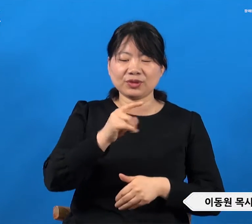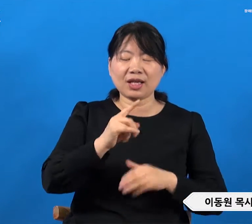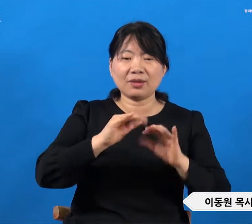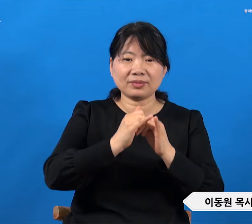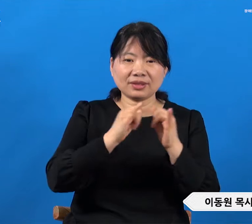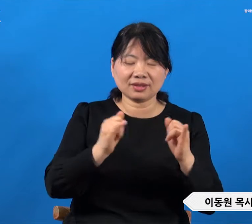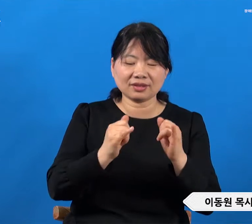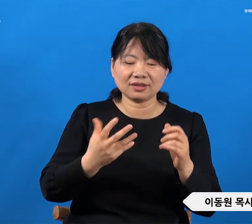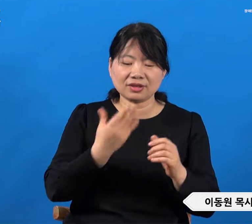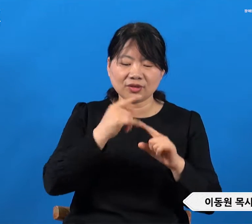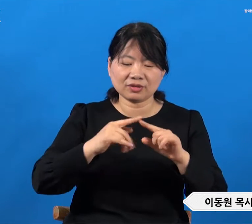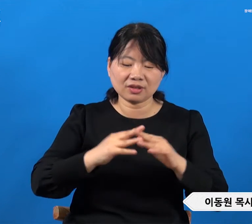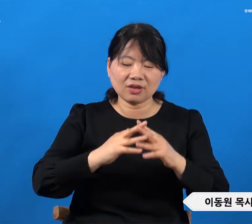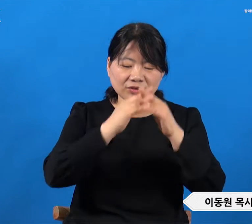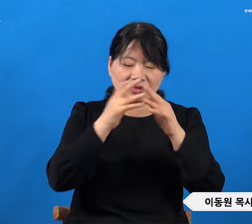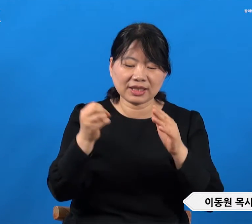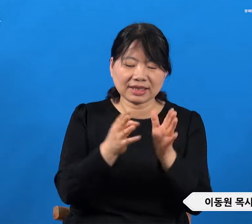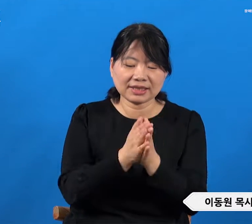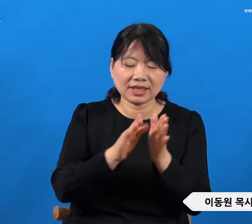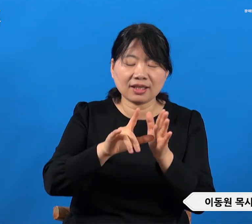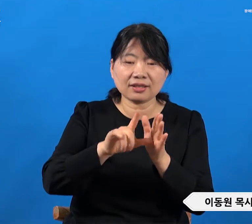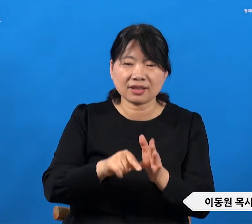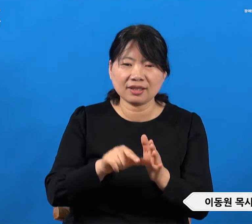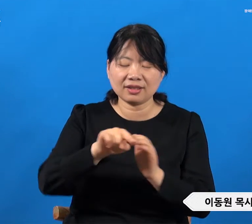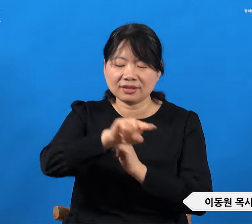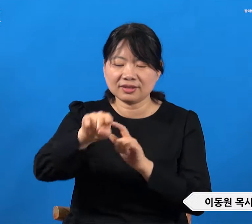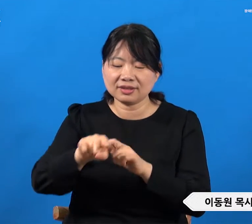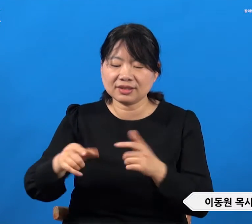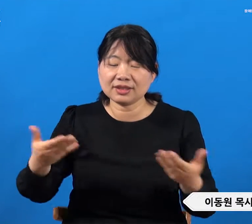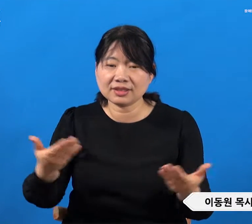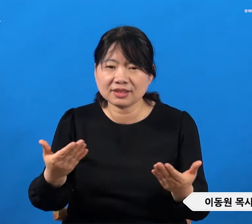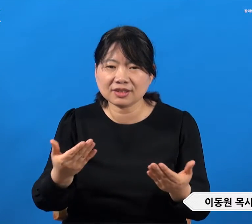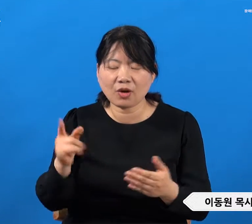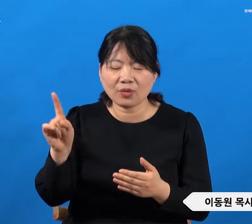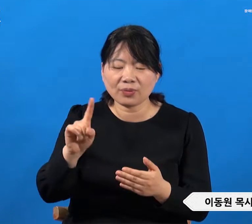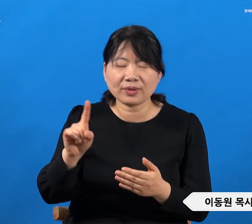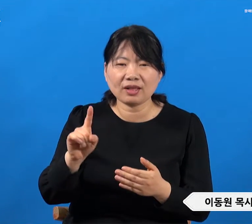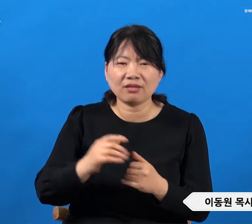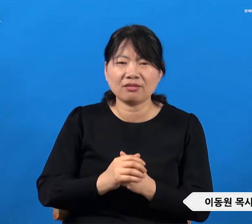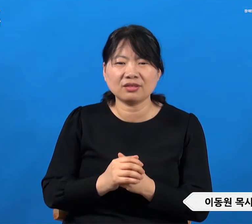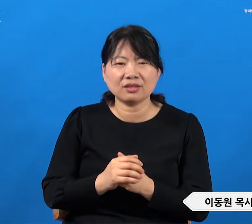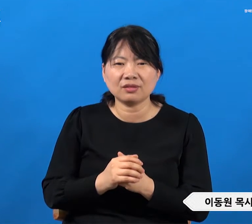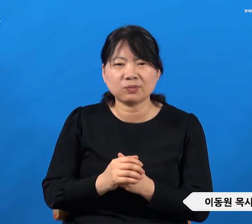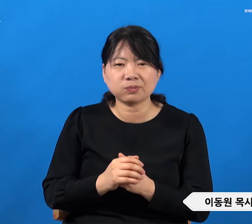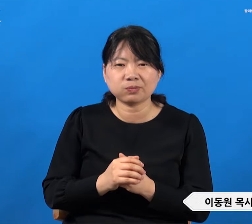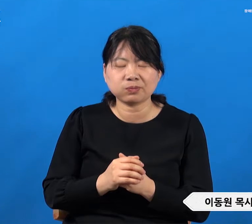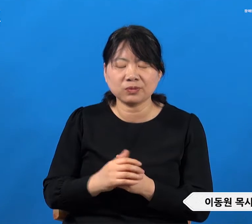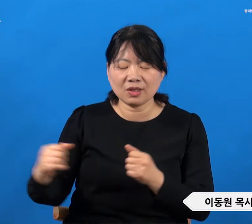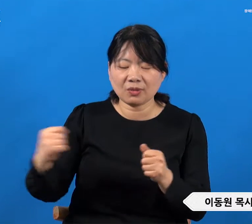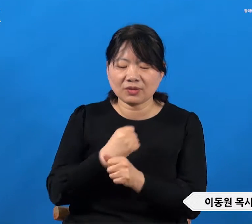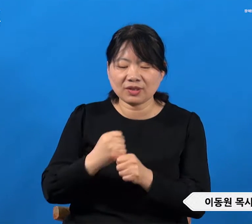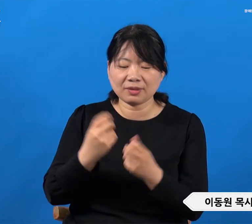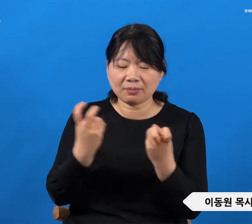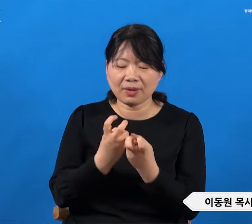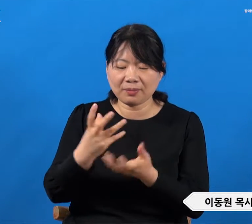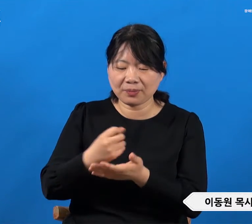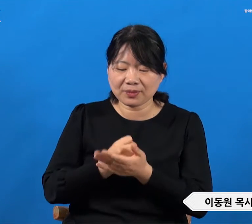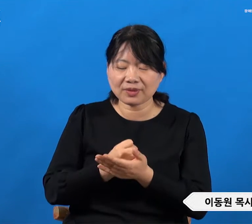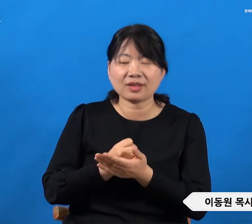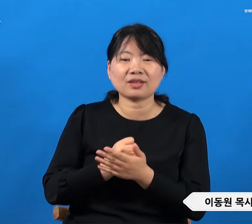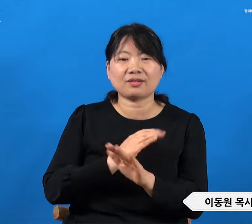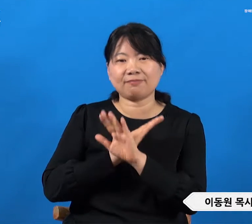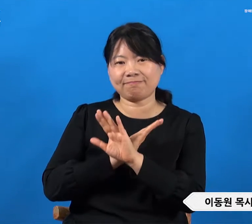성전 건축을 다시 시작하며 그들은 이 일을 어떤 시비나 어떤 폭력적인